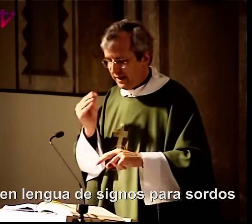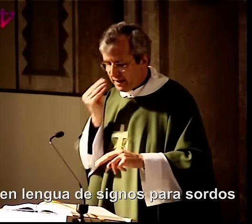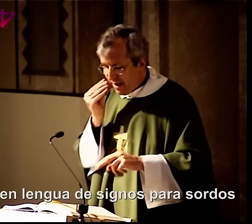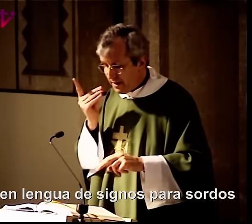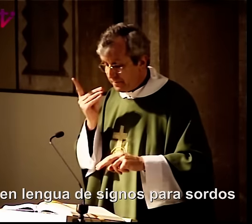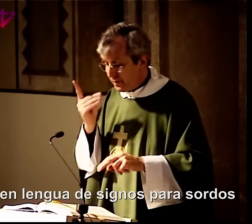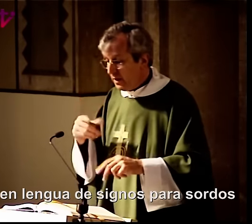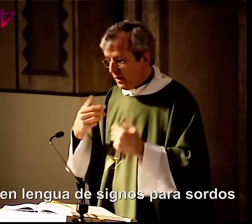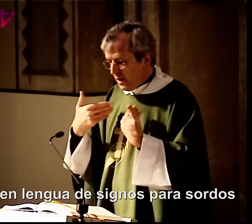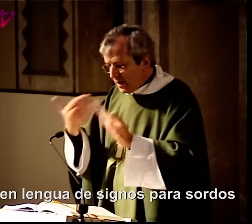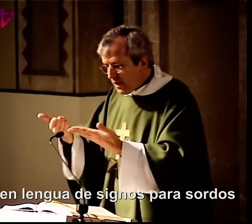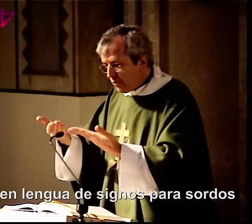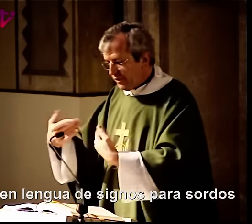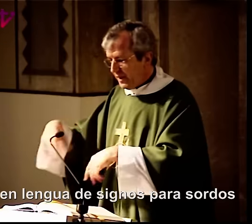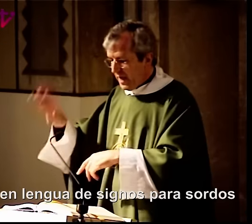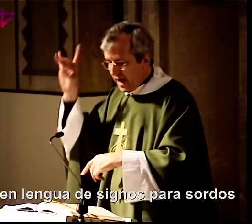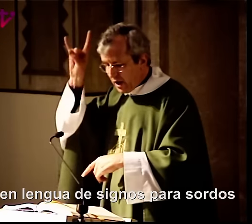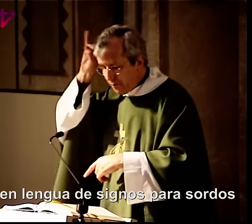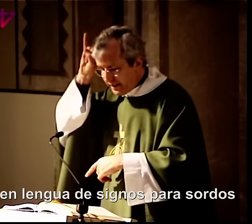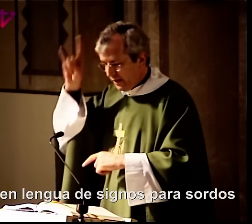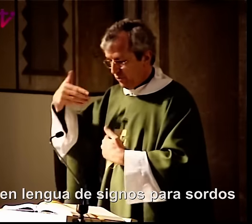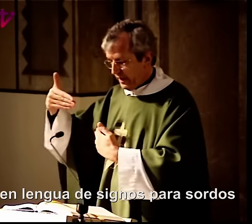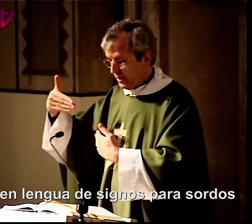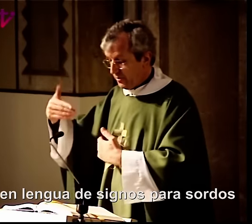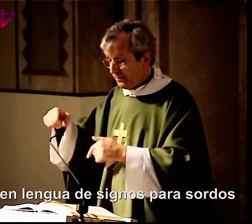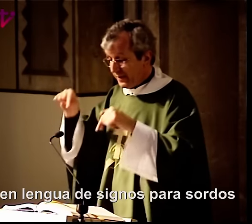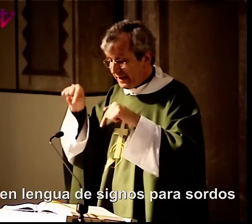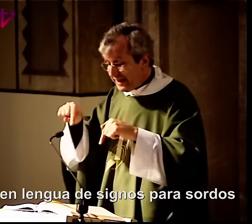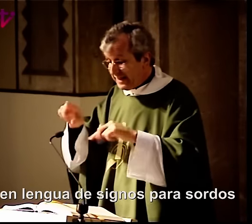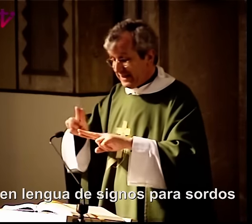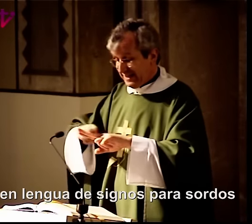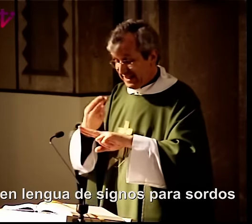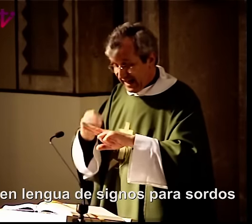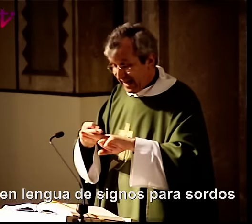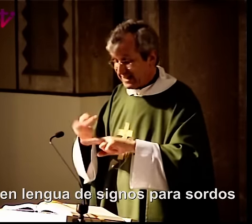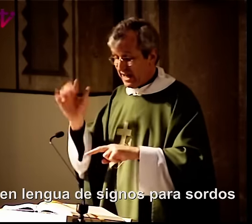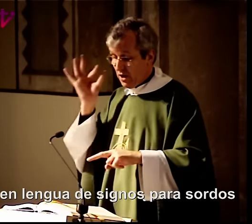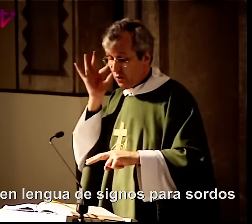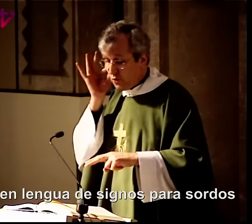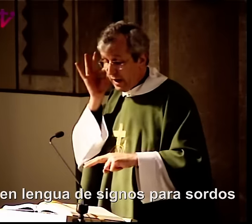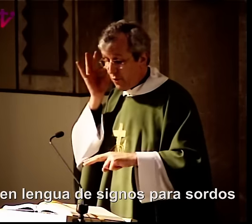ilegítima, le induce a cometer adulterio. Y si se casa con una mujer